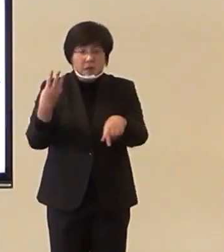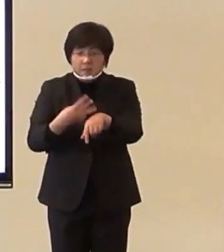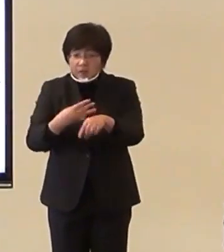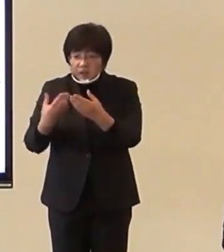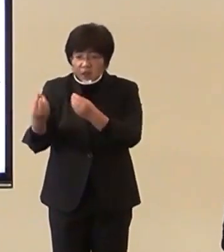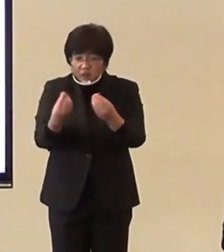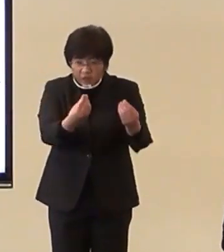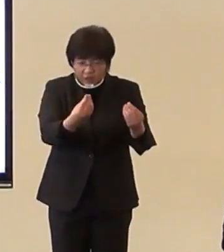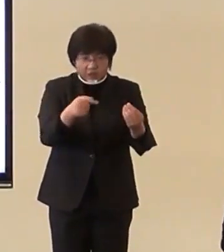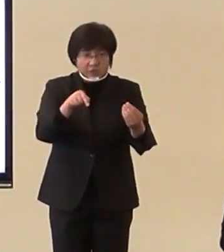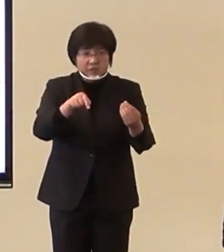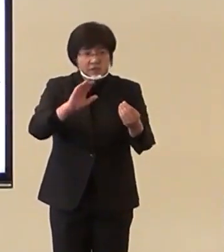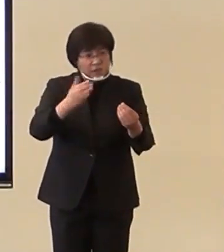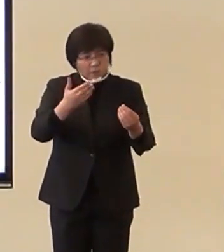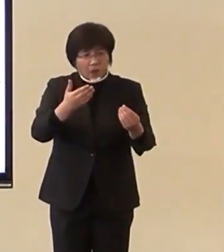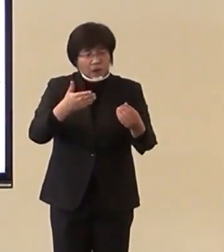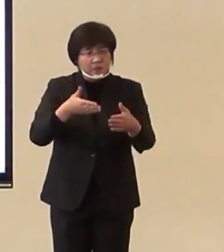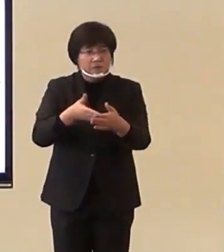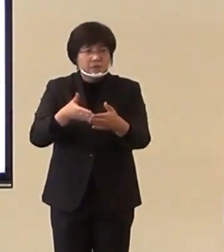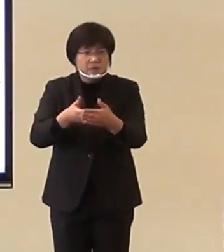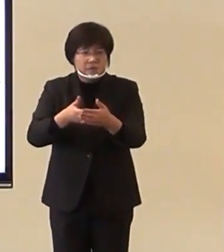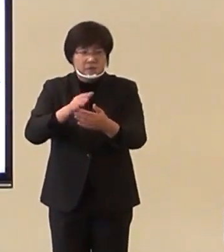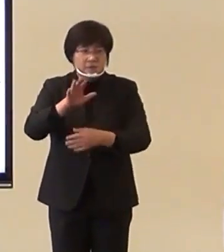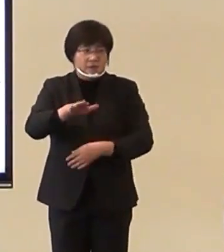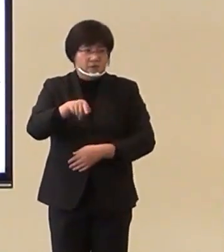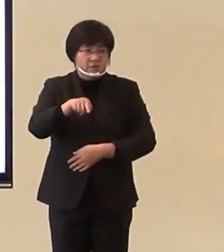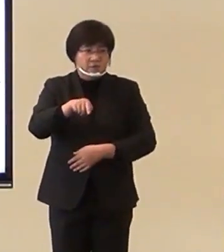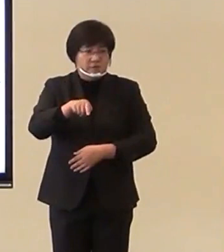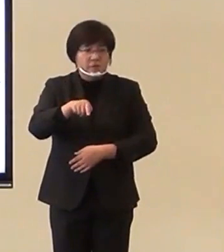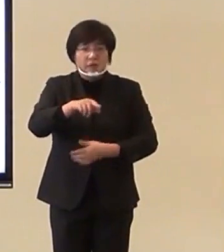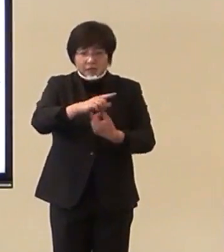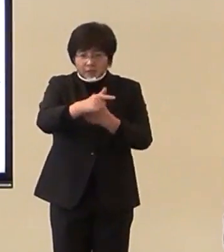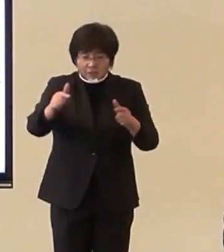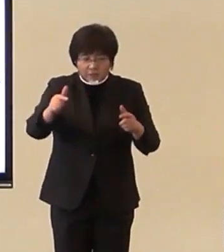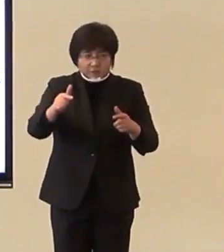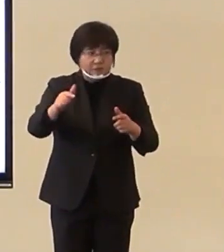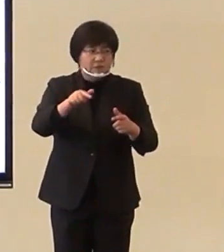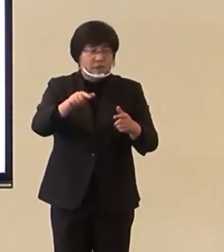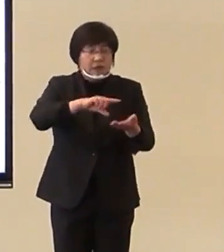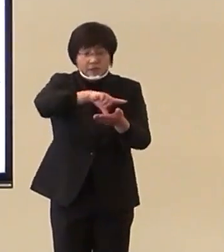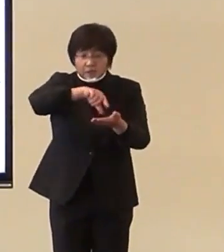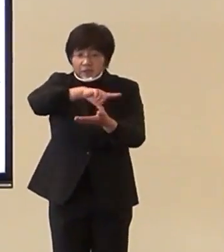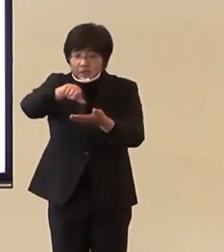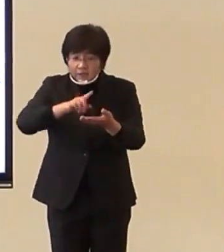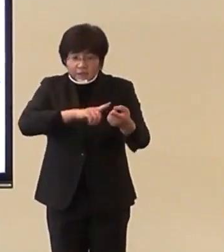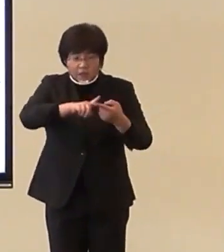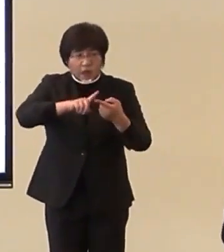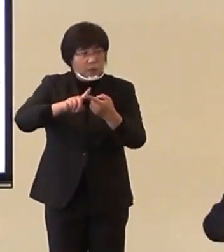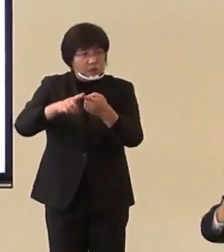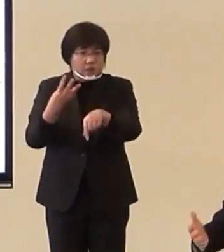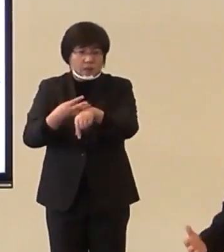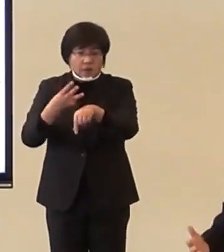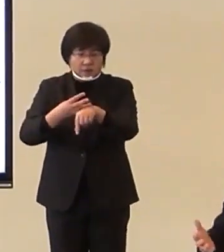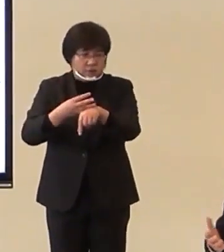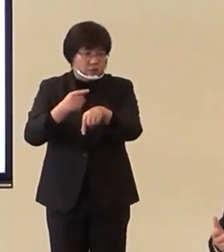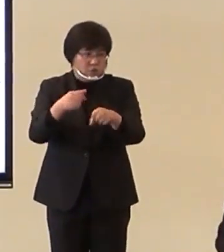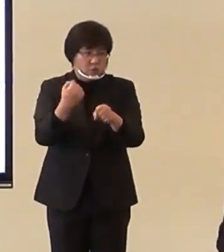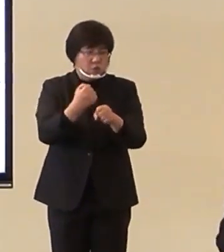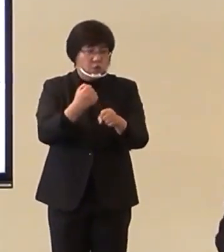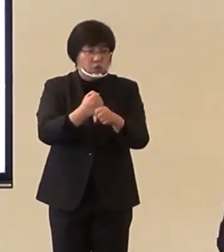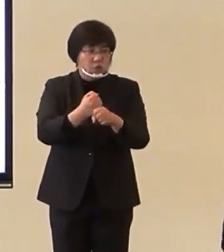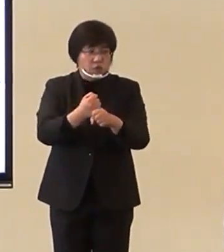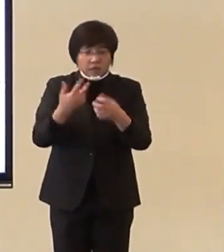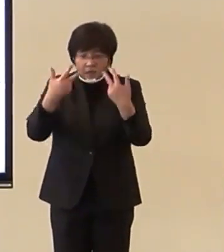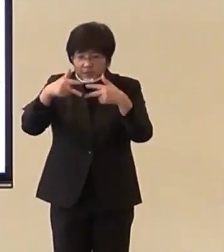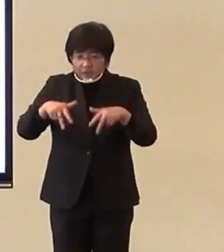やっぱりこれ共通化しようよとか、そういう雰囲気が出てきたら共通化できるってことで、時間競争なんで仕組みを作っていくから全